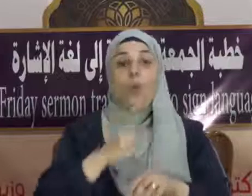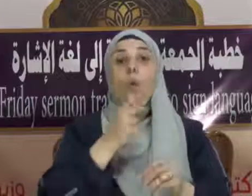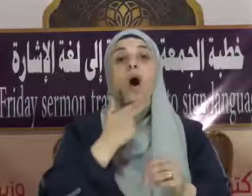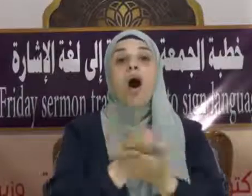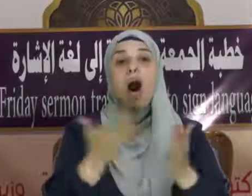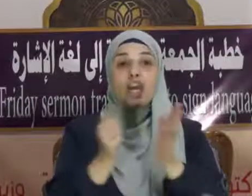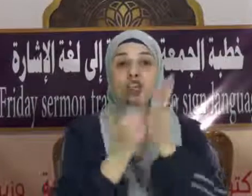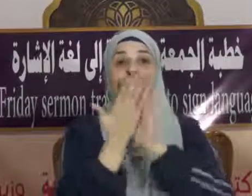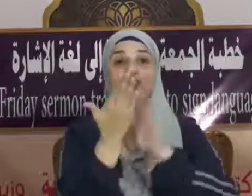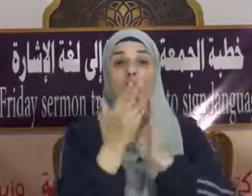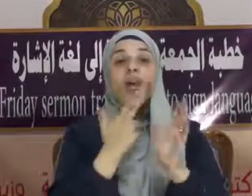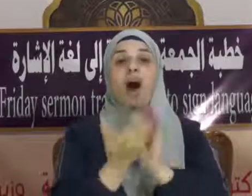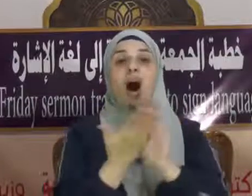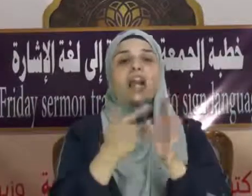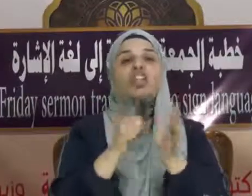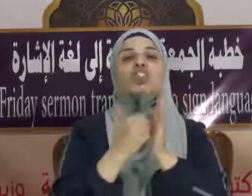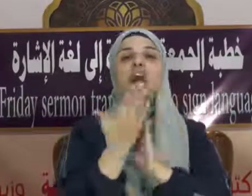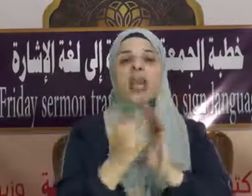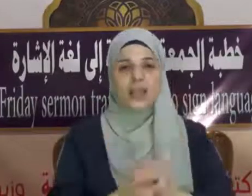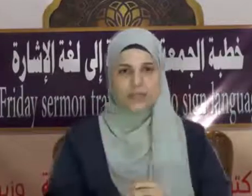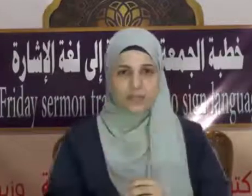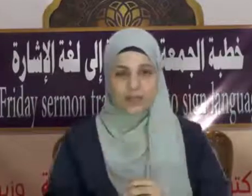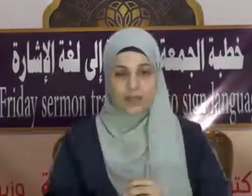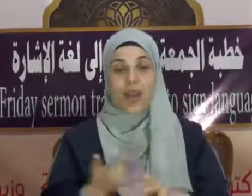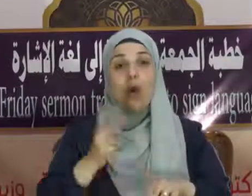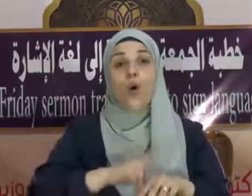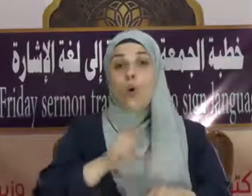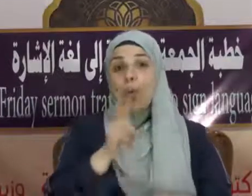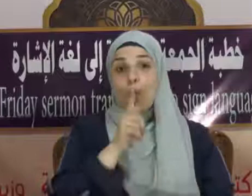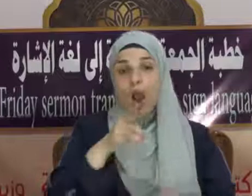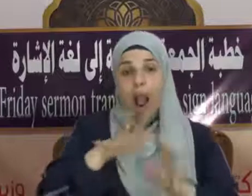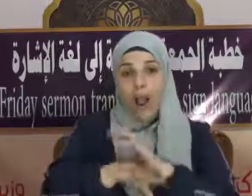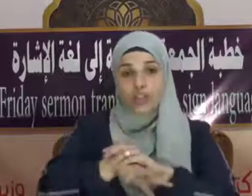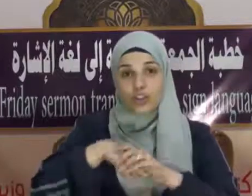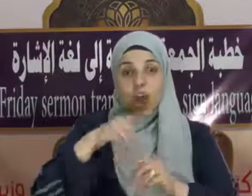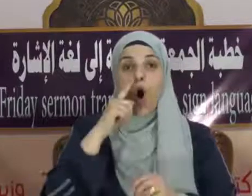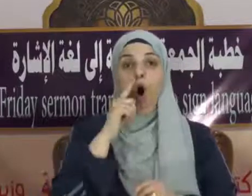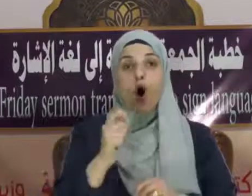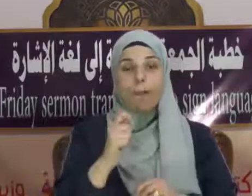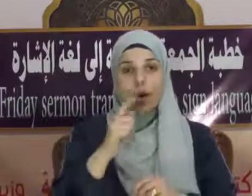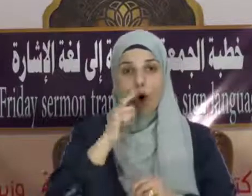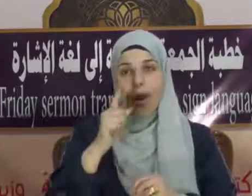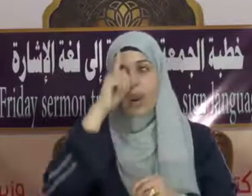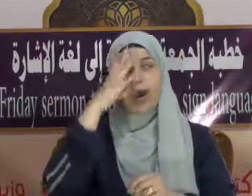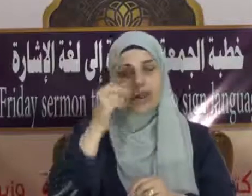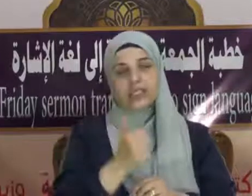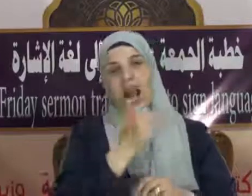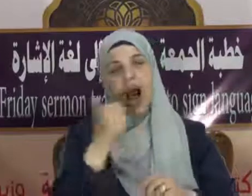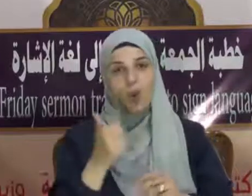الجيران عند الله خيرهم لجاره. وقد جعل سيدنا عمر بن الخطاب رضي الله